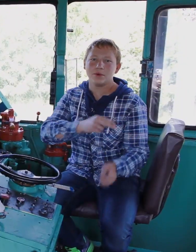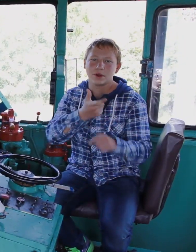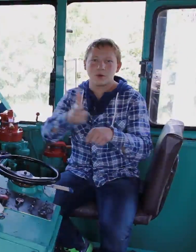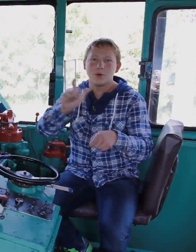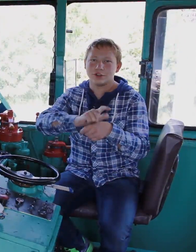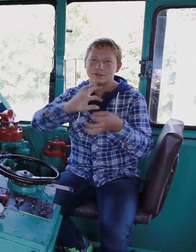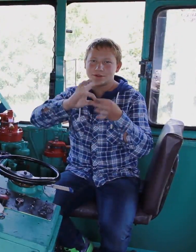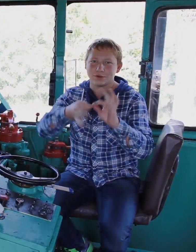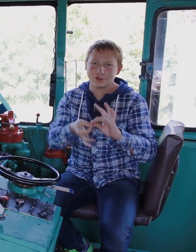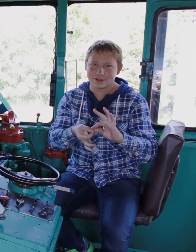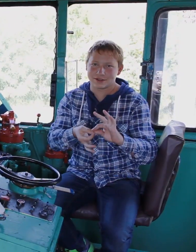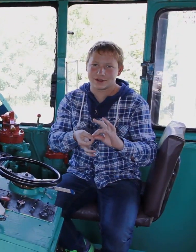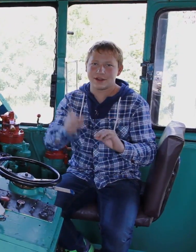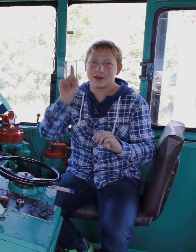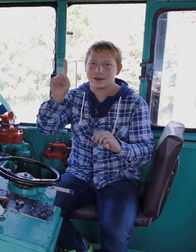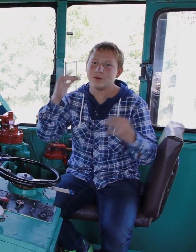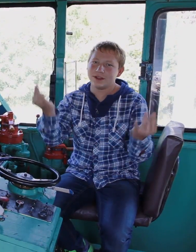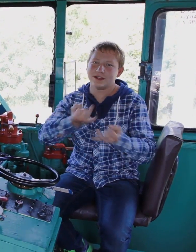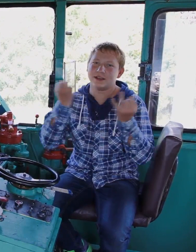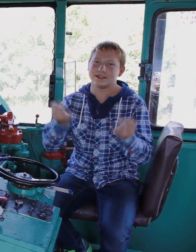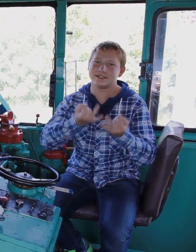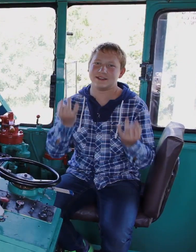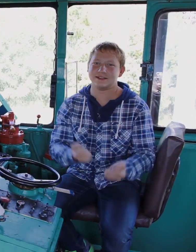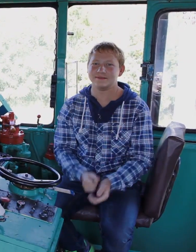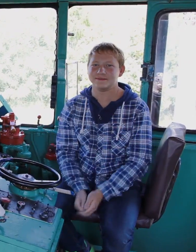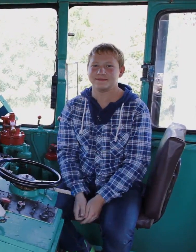Работа очень сложная, но интересная.